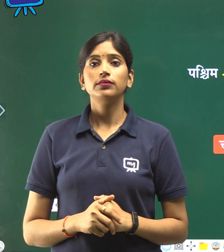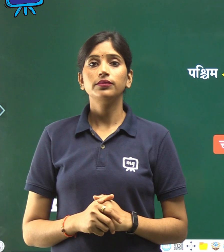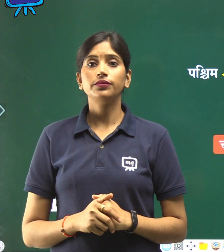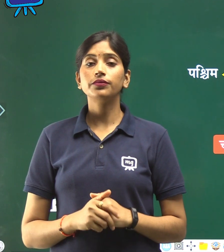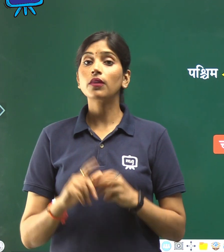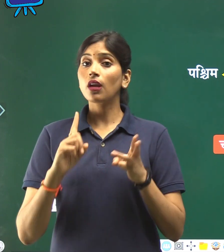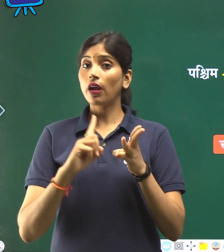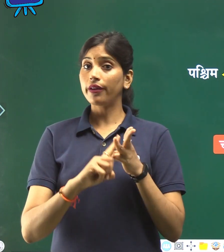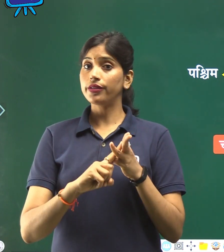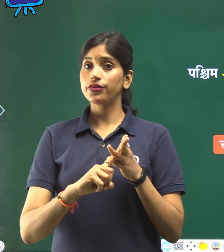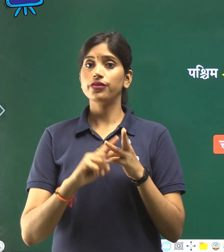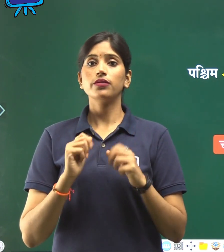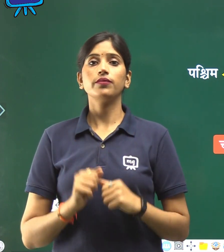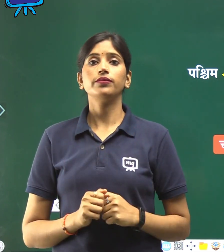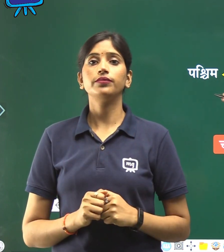पूरब,